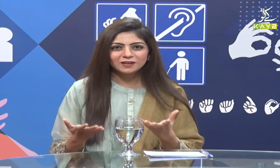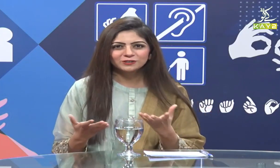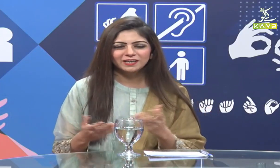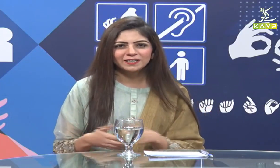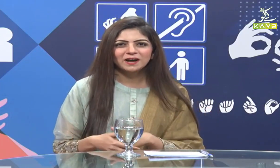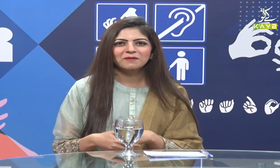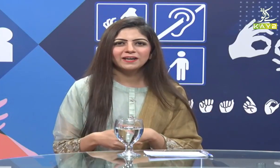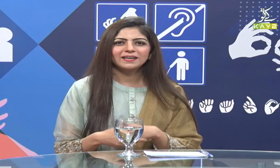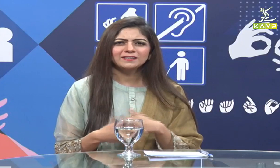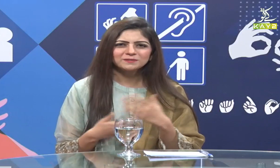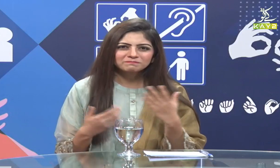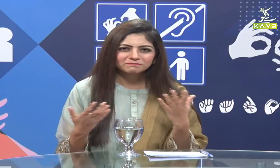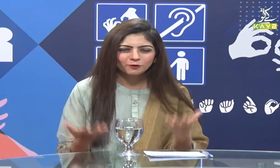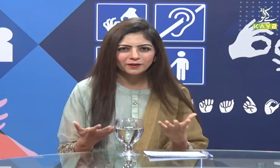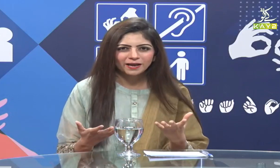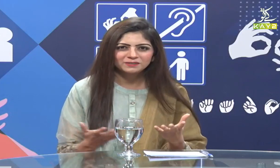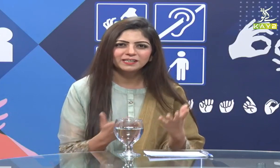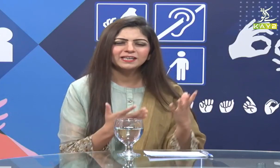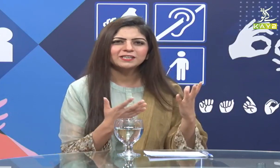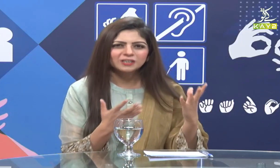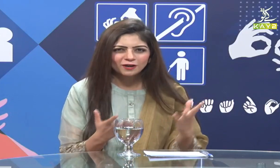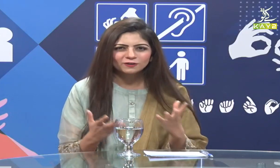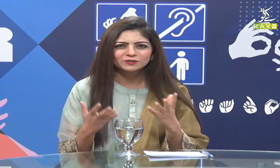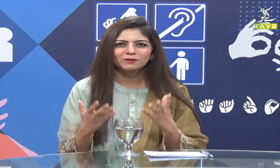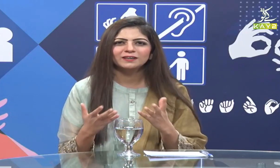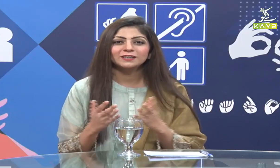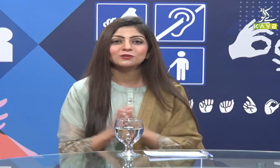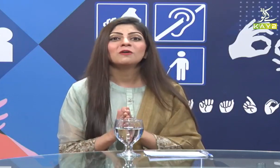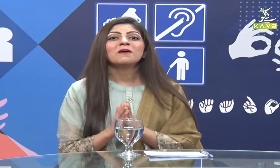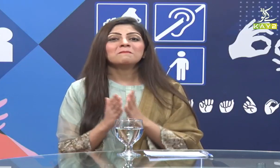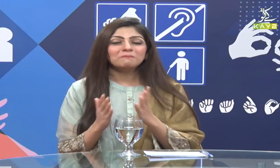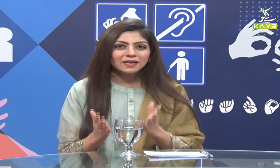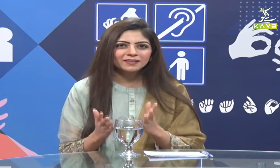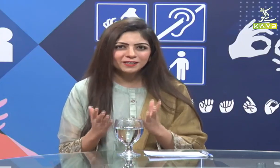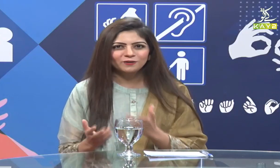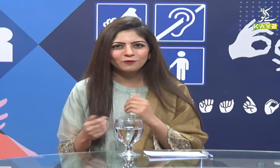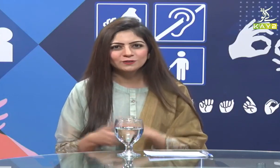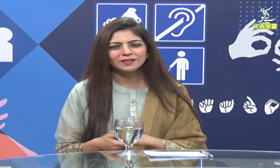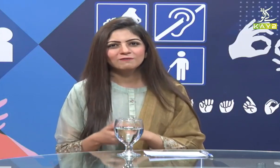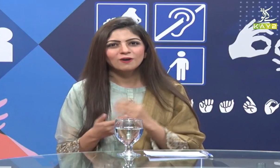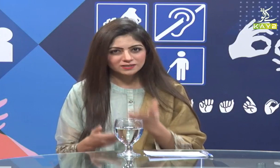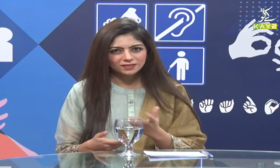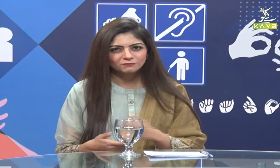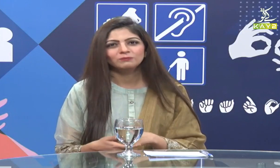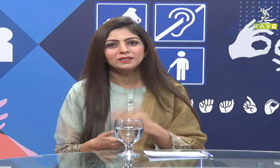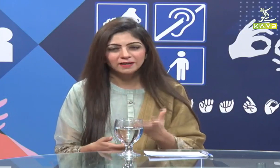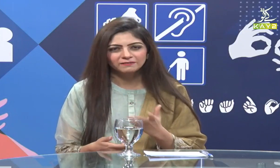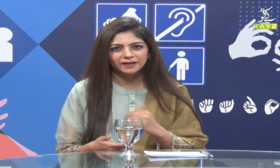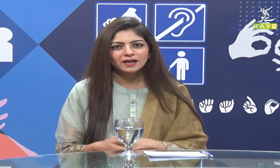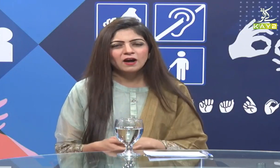चुके हैं कि हमारे इस प्रोग्राम यानी कि इशारों की ज़ुबान के जो मेन हीरो होस्ट हैं वो हसन, वो भी डेफ़ हैं।